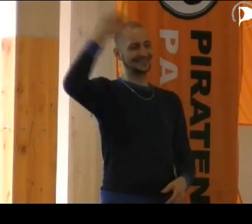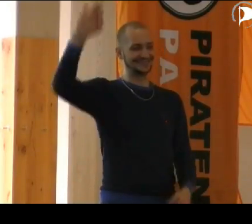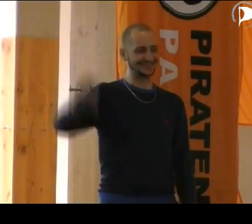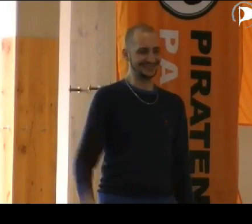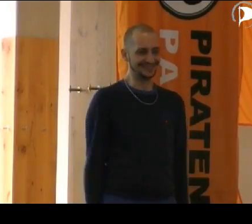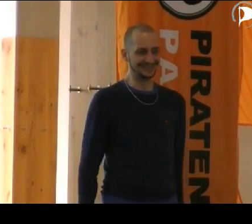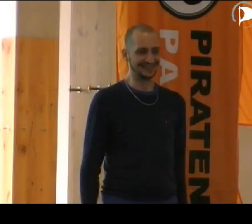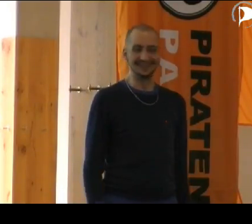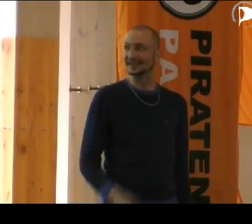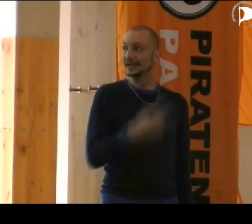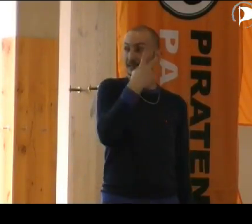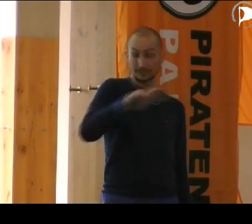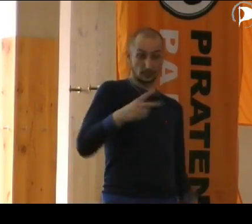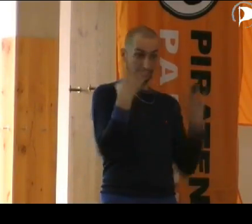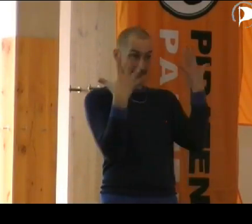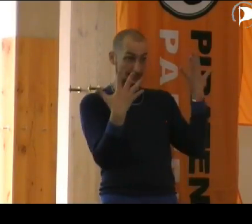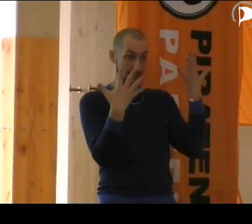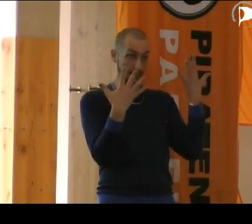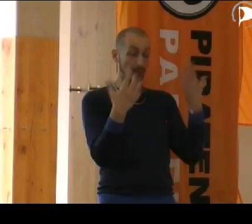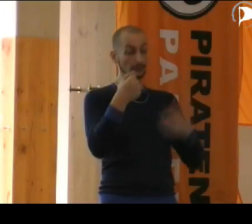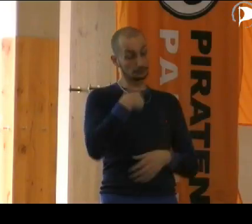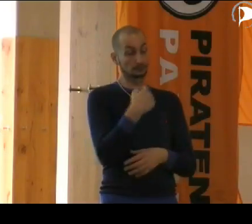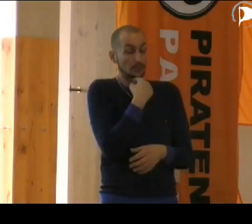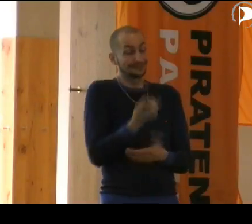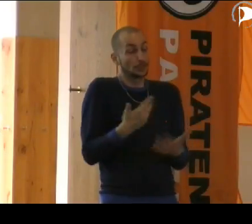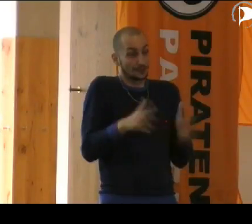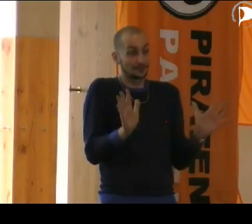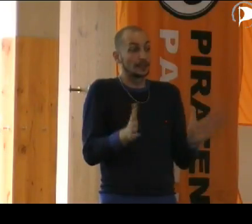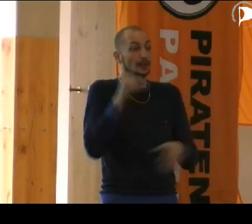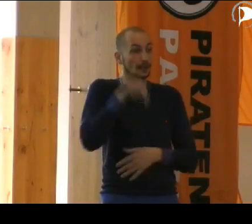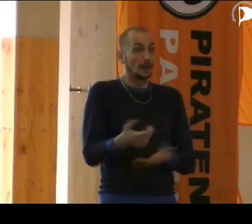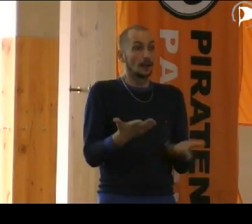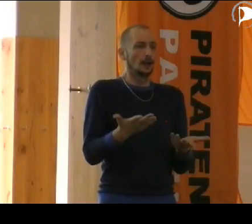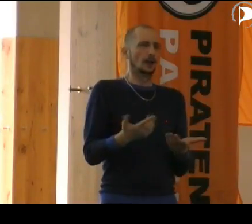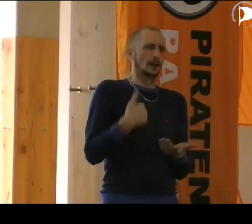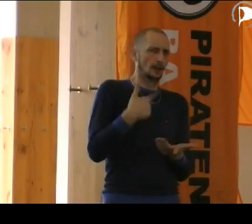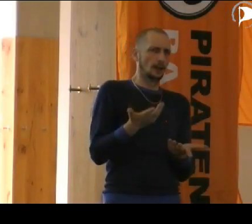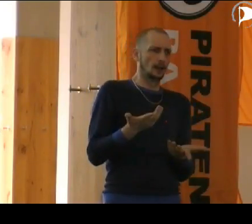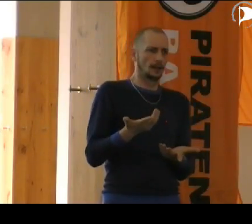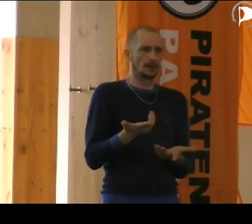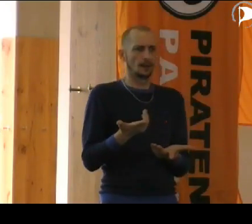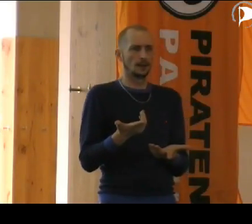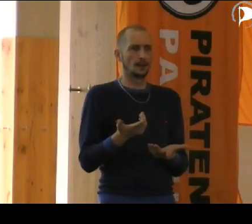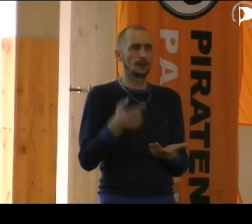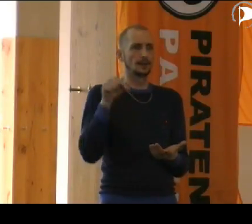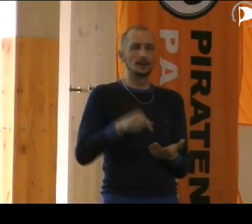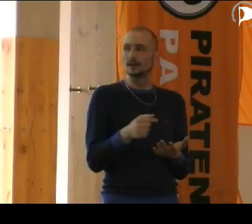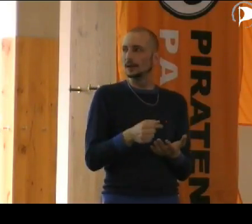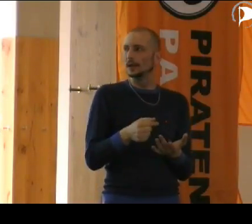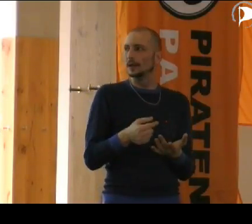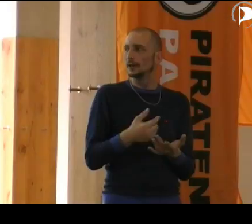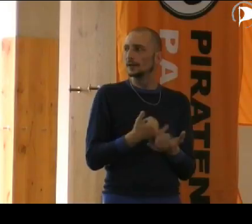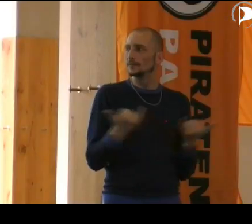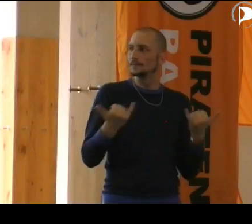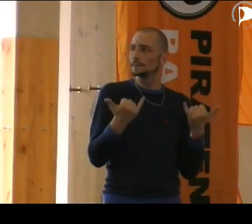im gegenteil passierte hat den ich auch bereich der philosophie dass